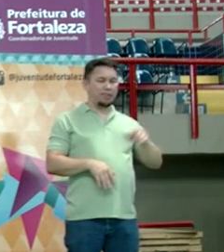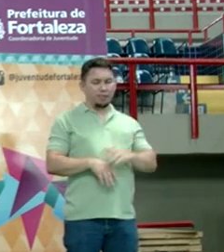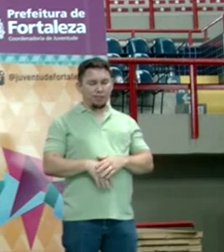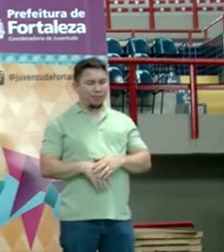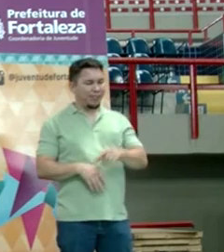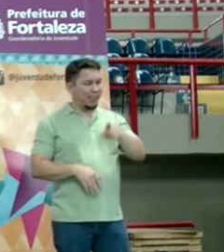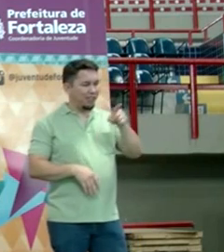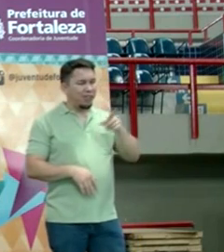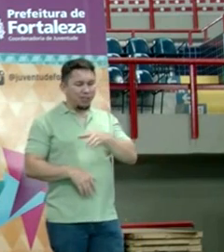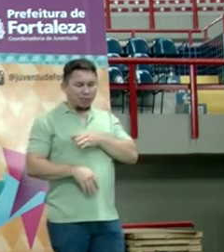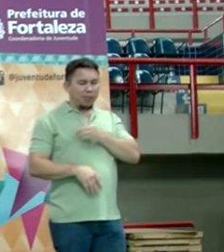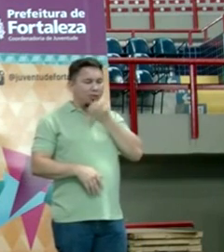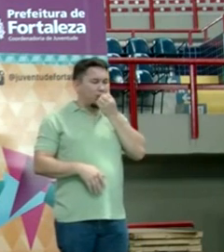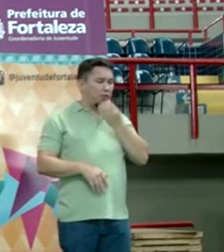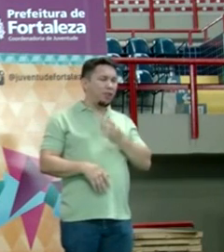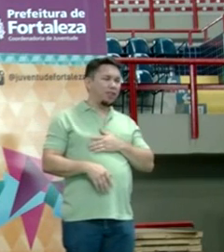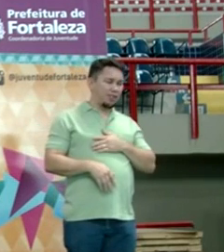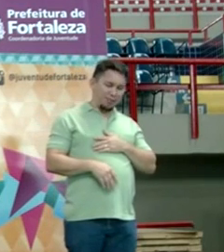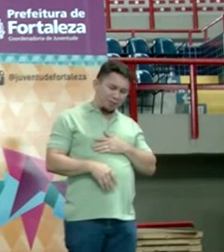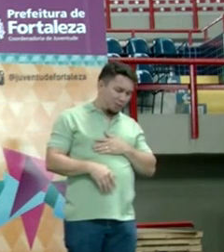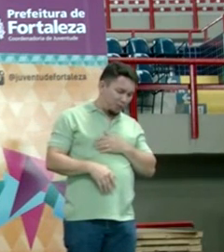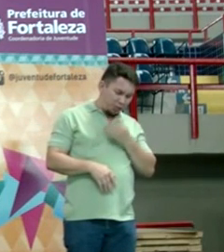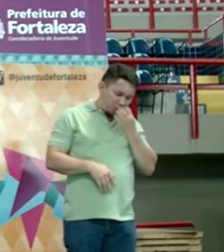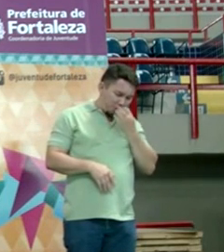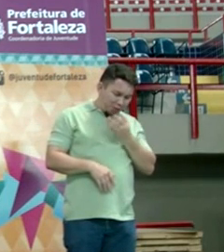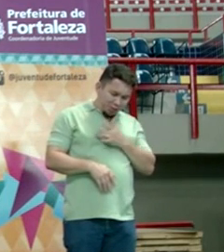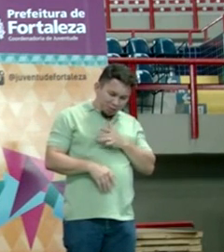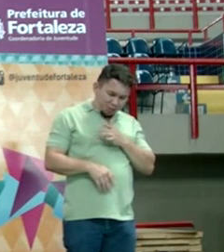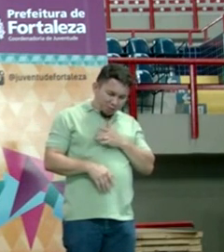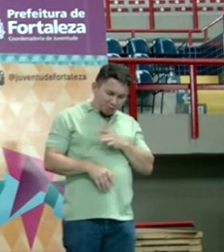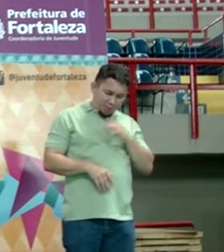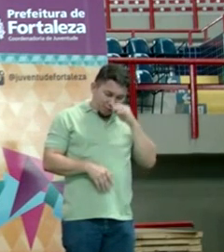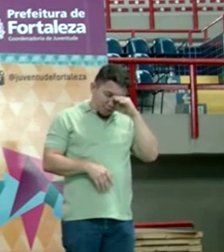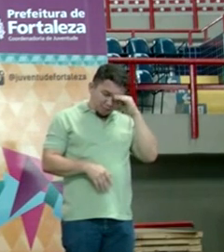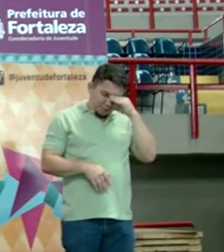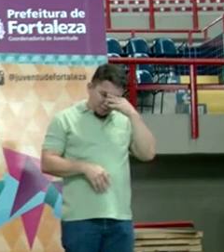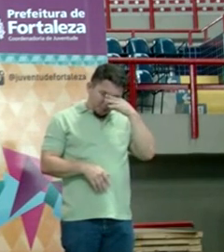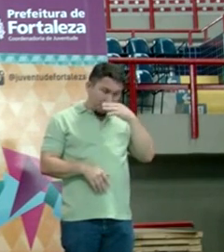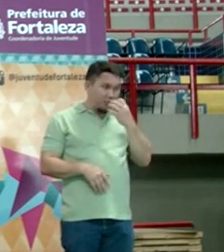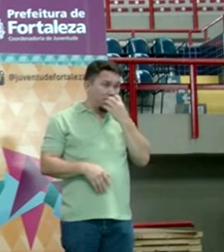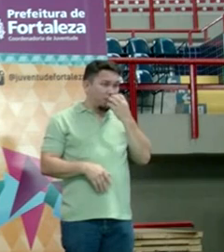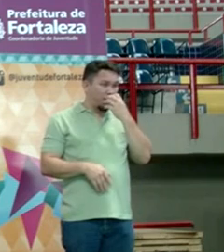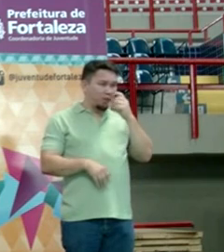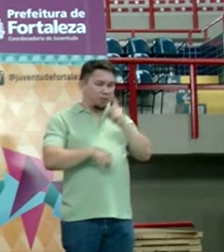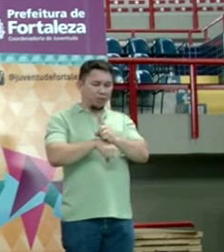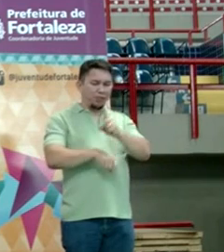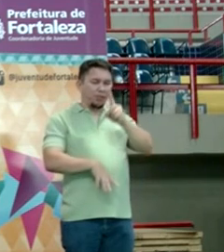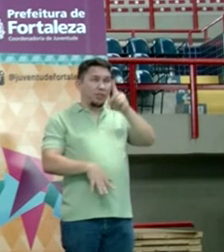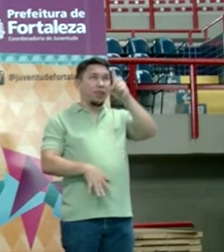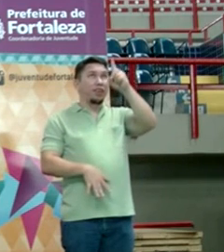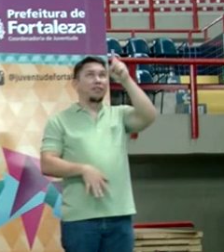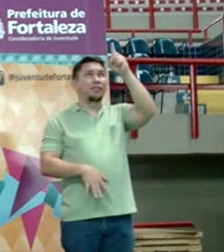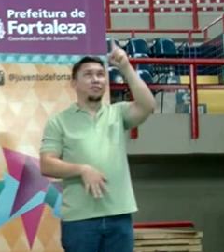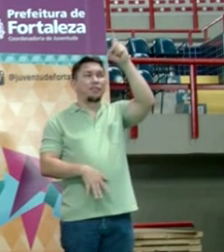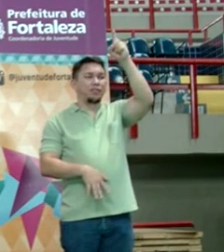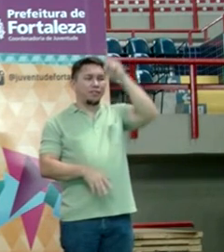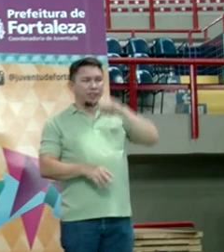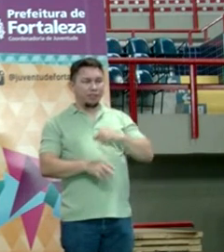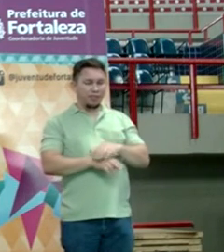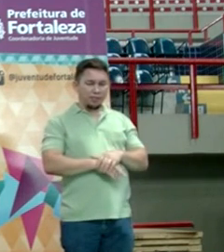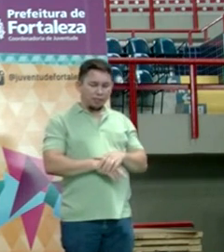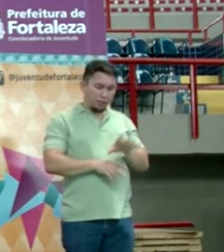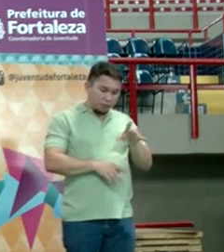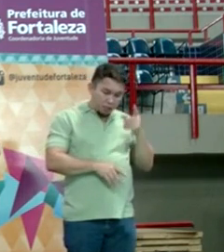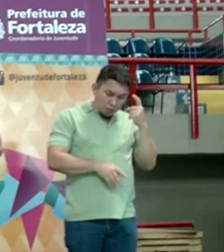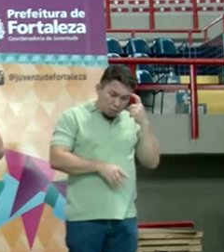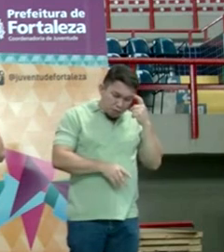tem um coração bom. Então às vezes você nem nota. Eles dizem assim, mandaram a cachorrinha para o espaço.